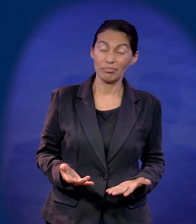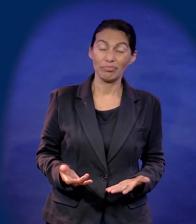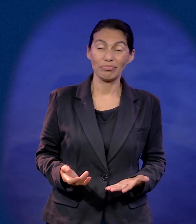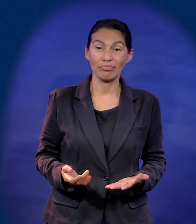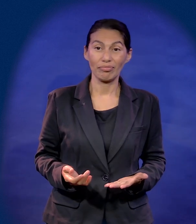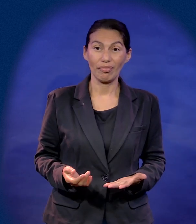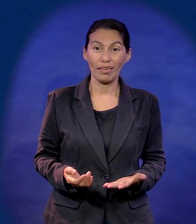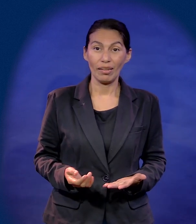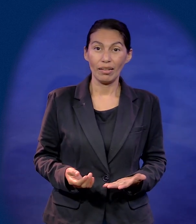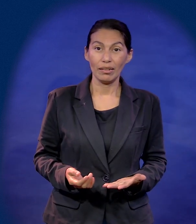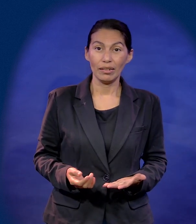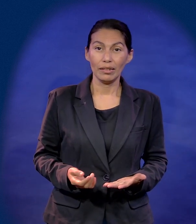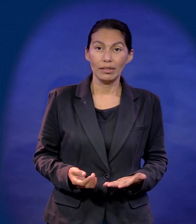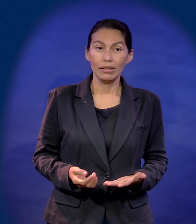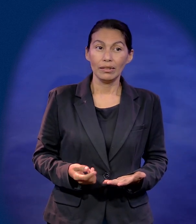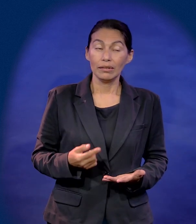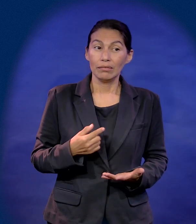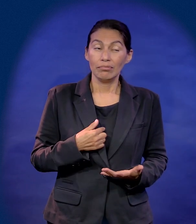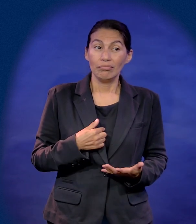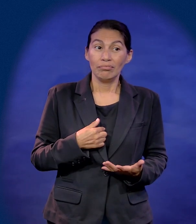¡Sí!